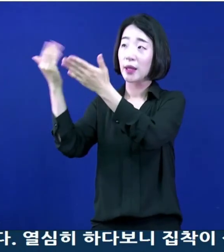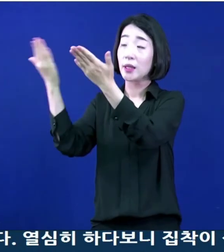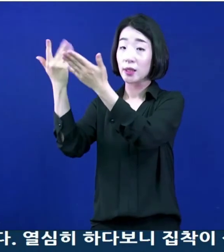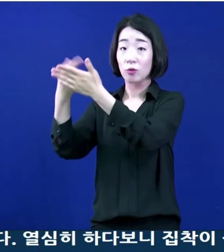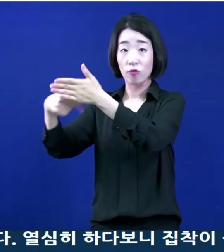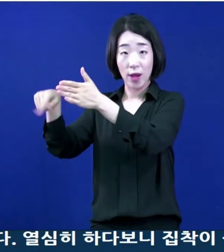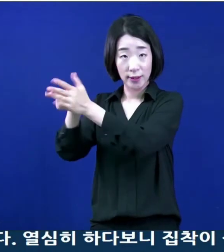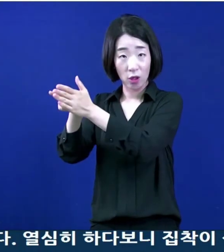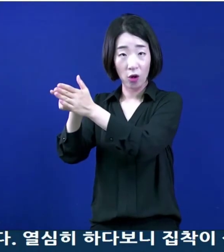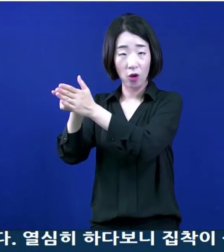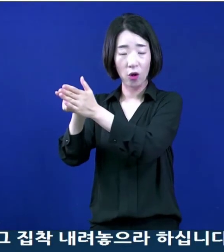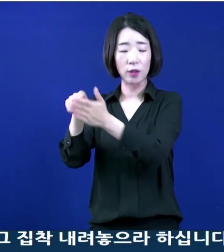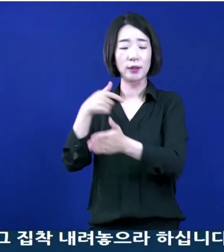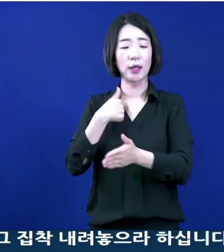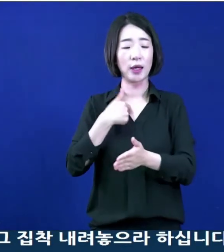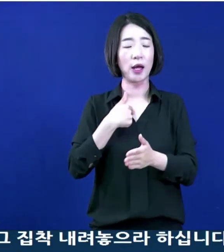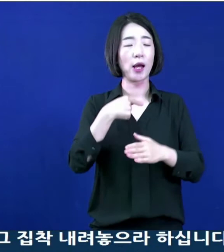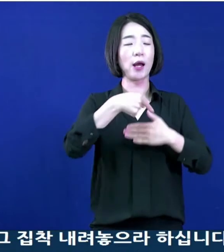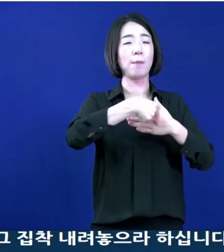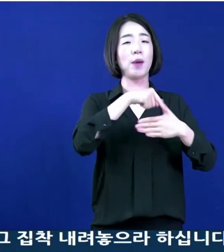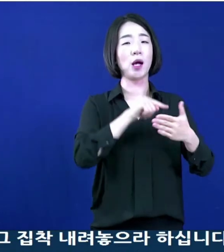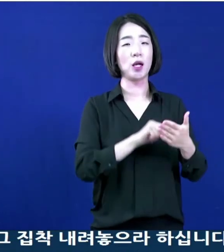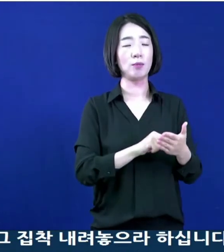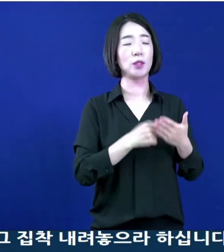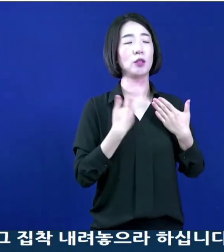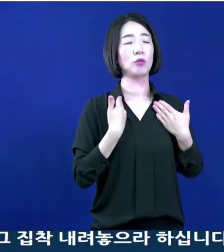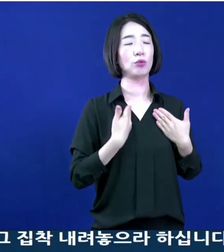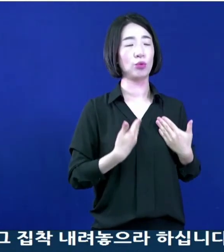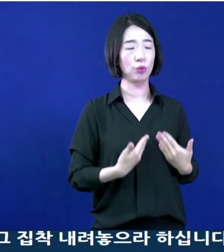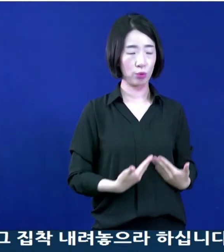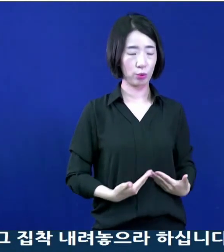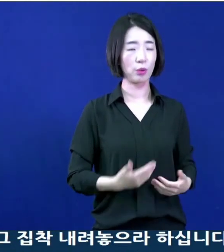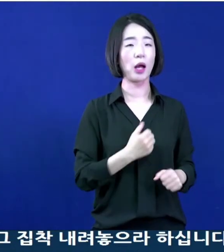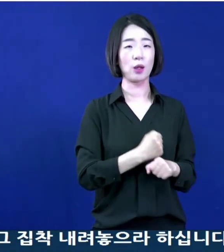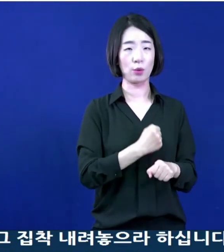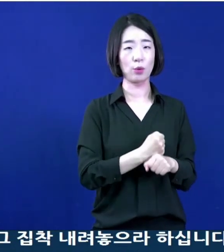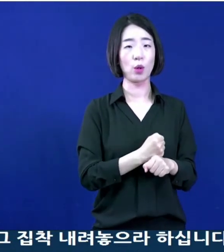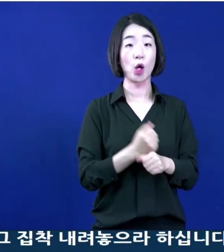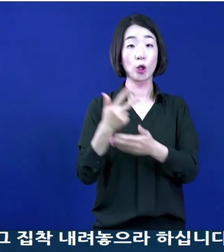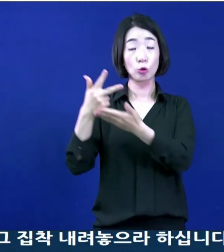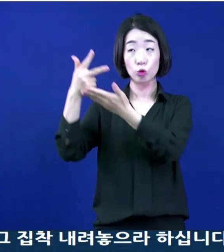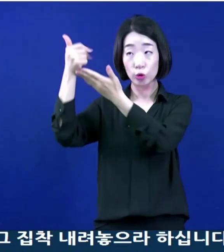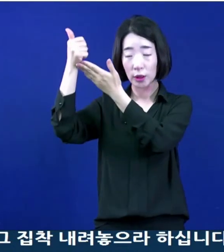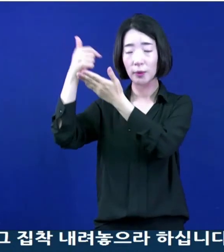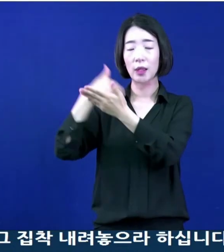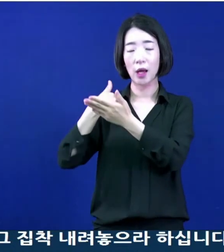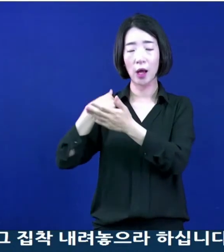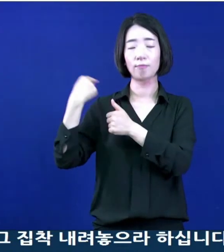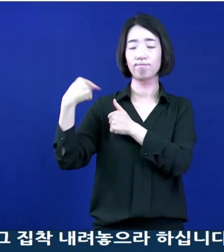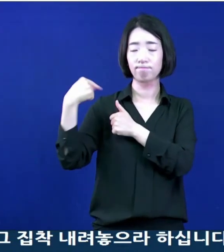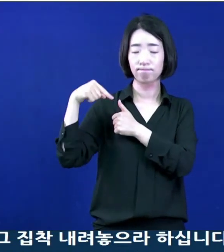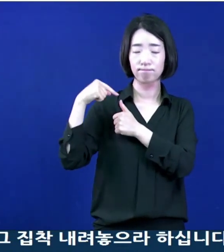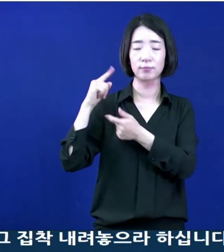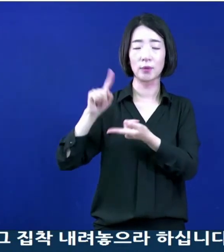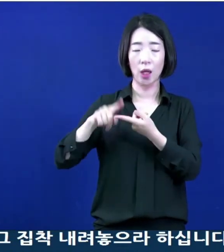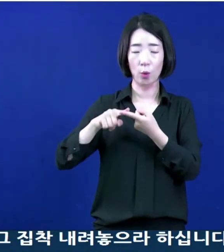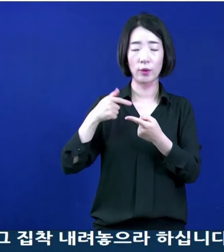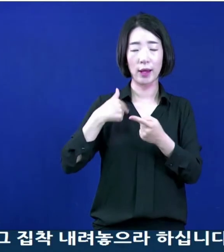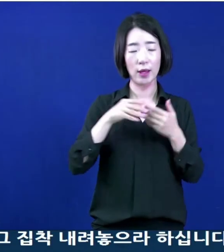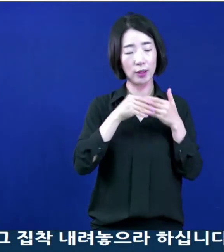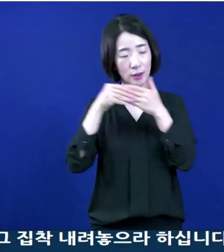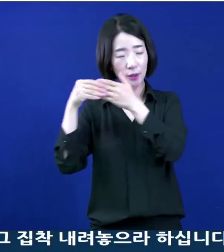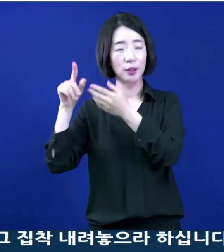위해서 마음을 자유롭게 하고 몸을 가볍게 해서 계속 주님이 이끄시는 대로 내가 나아가야 되는데, 그것을